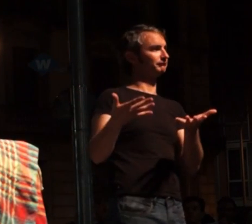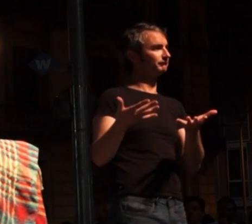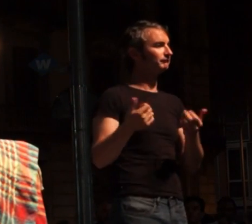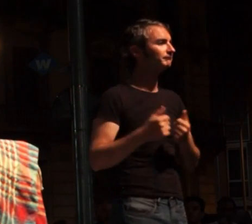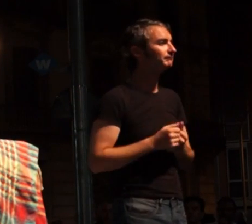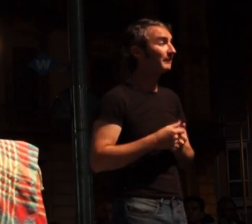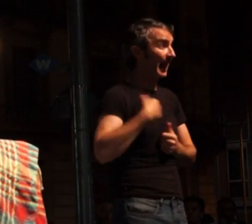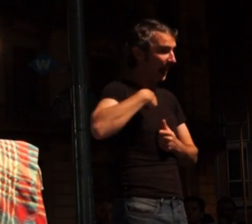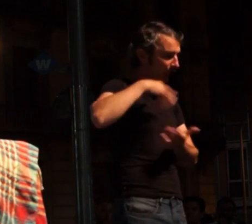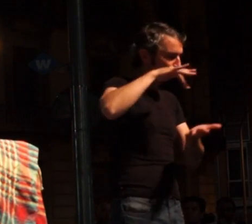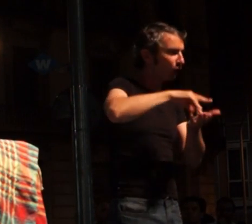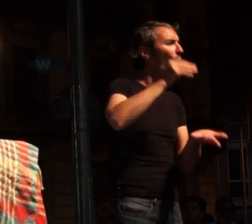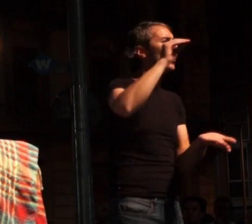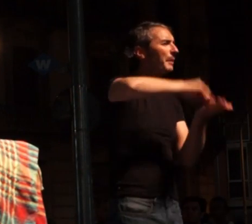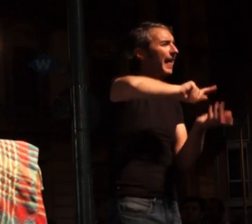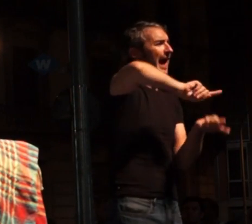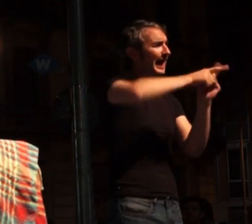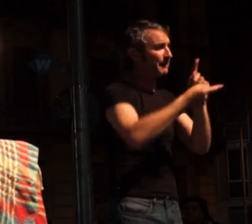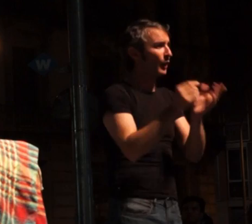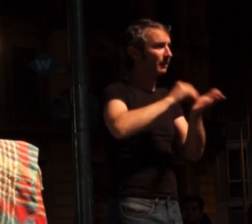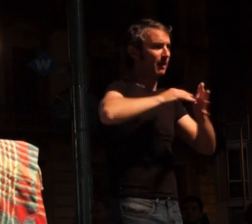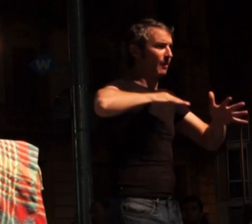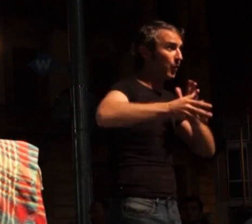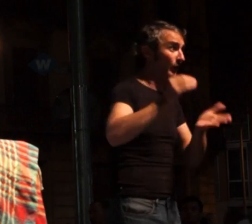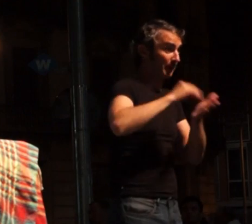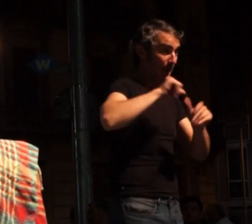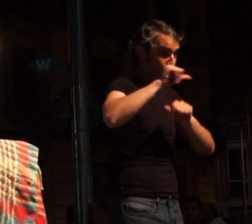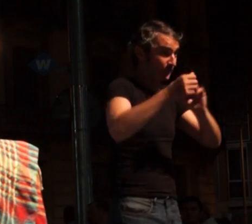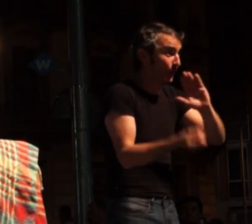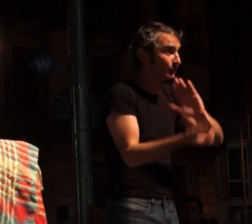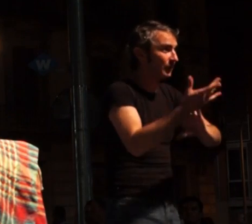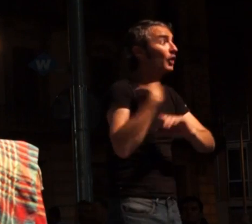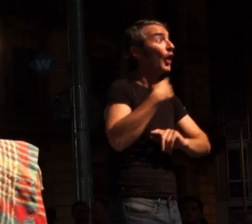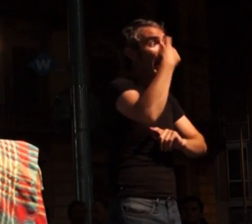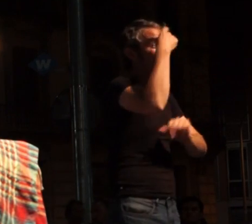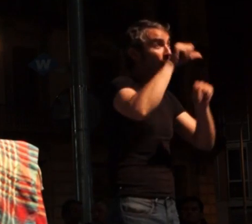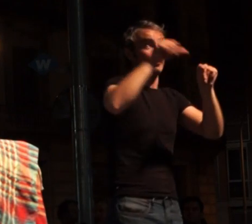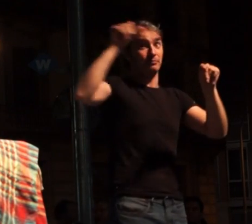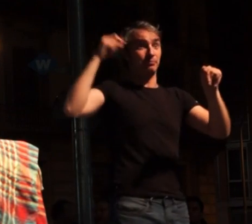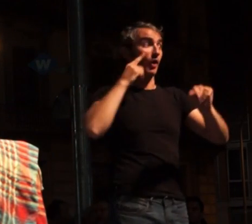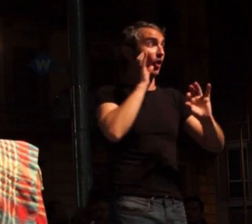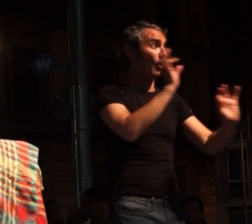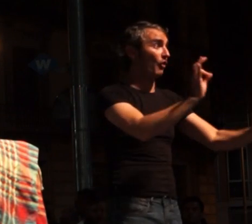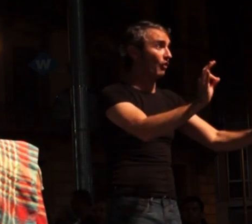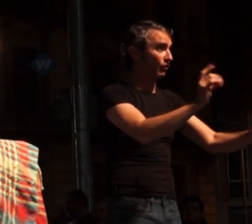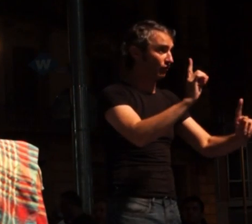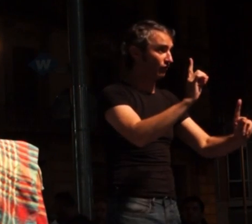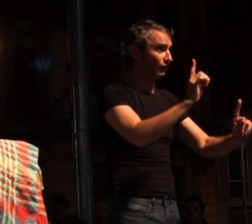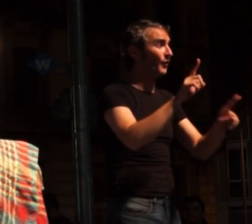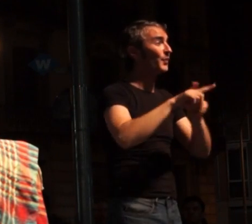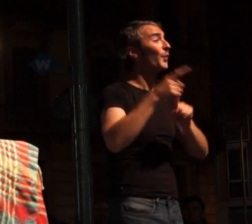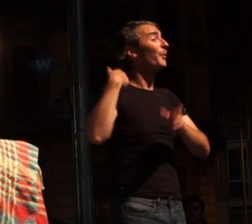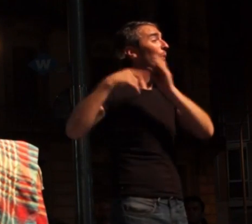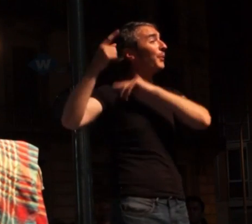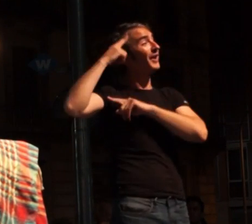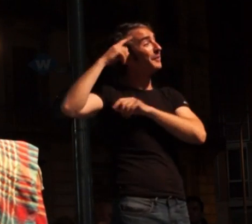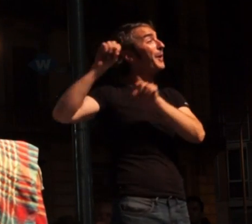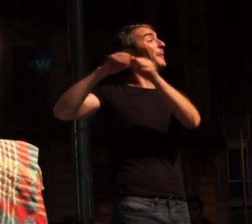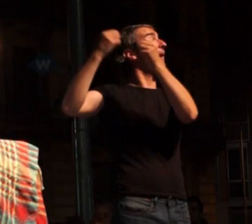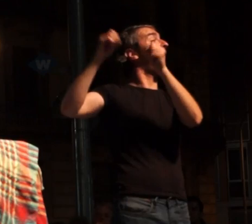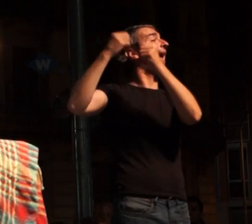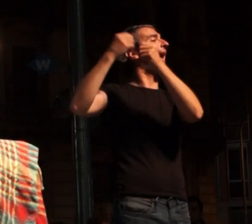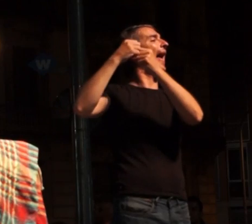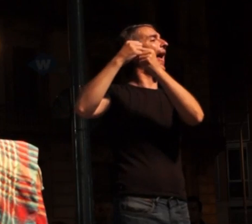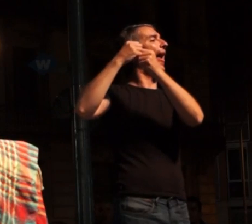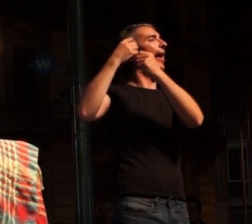de canvis, en temps de ruptures i en temps constituents, és bo que recordem aquell moment. Molts dels que parlaven de ruptura van